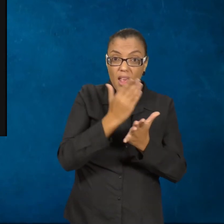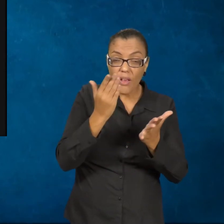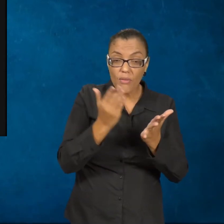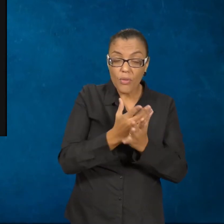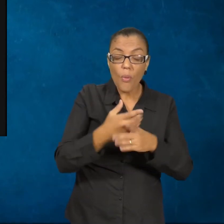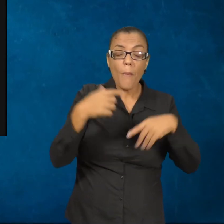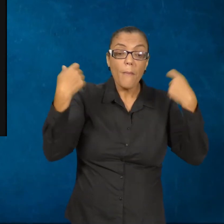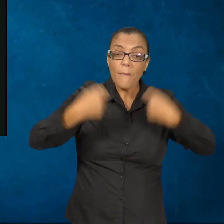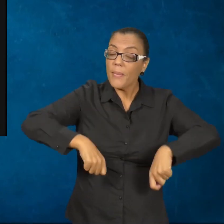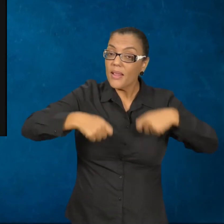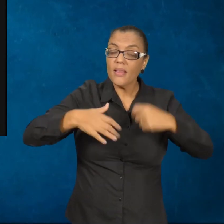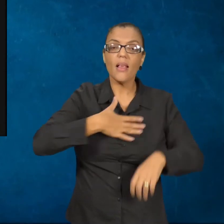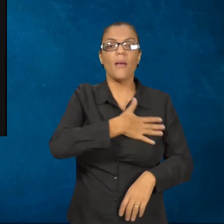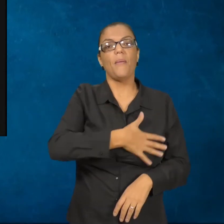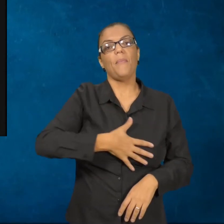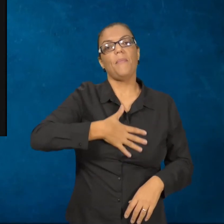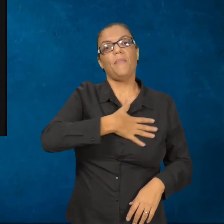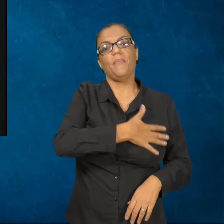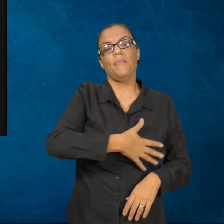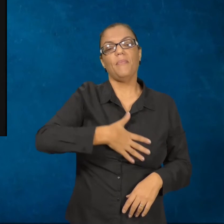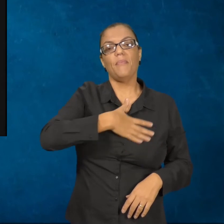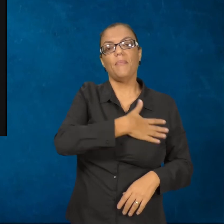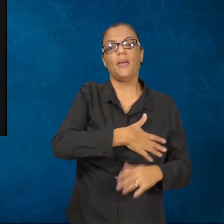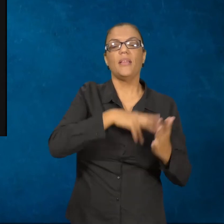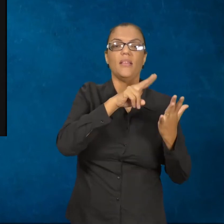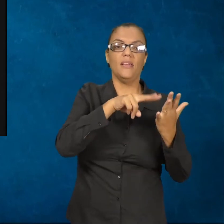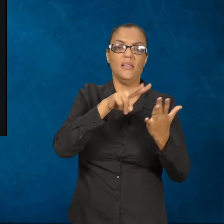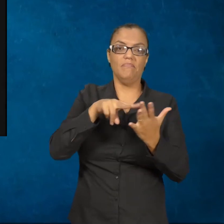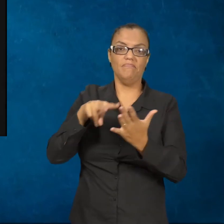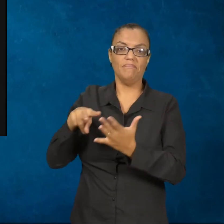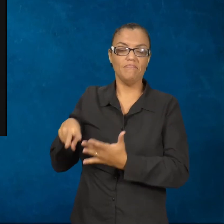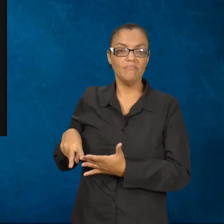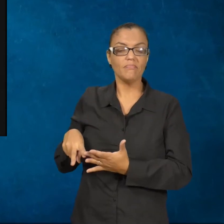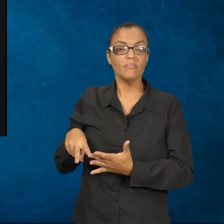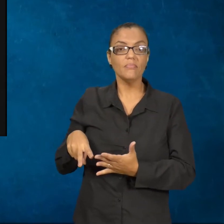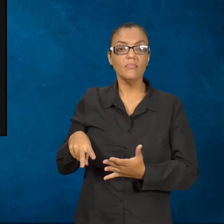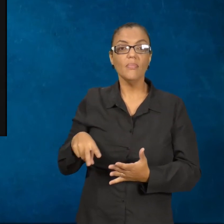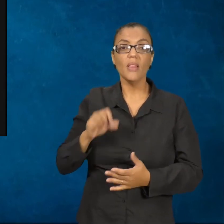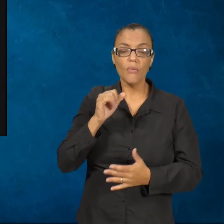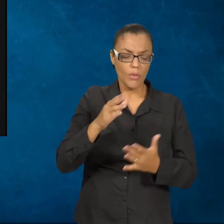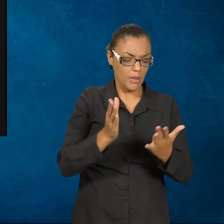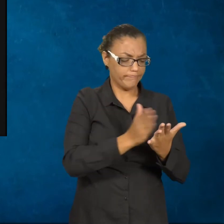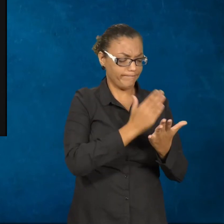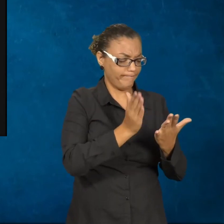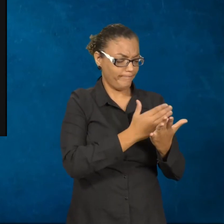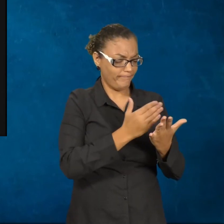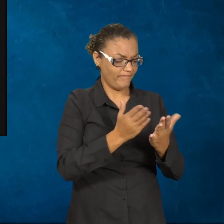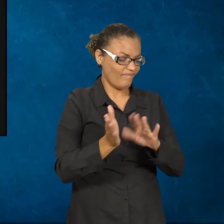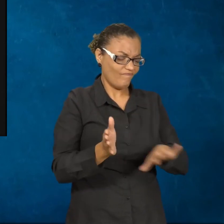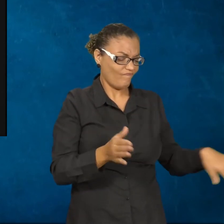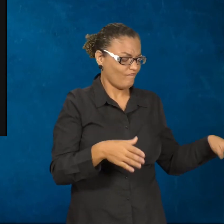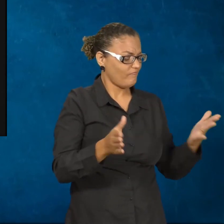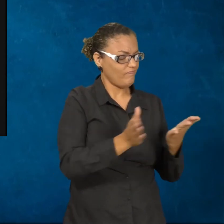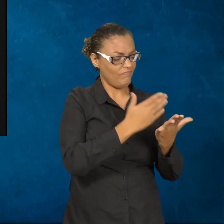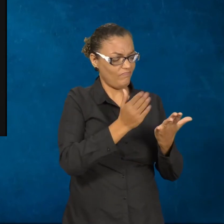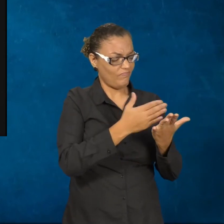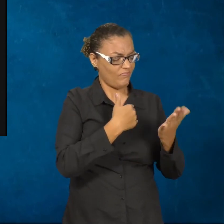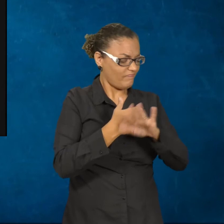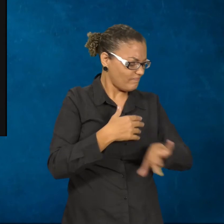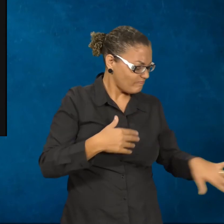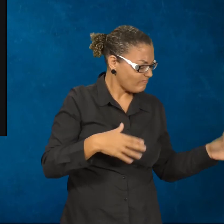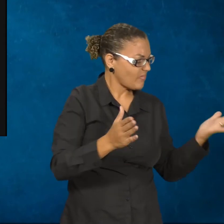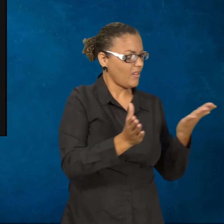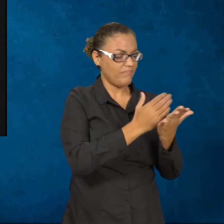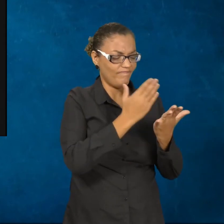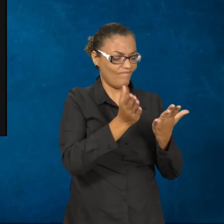filho? Depois de fazer isso 4 ou 5 vezes, você vai ter a falsa sensação que todos os livros do mundo são chatos. Não é verdade. Você ainda não achou o